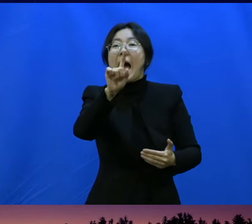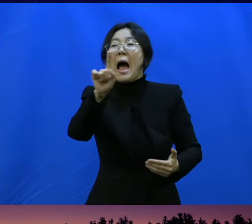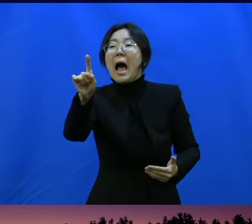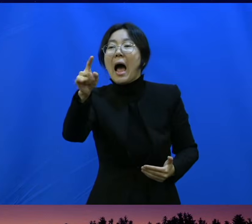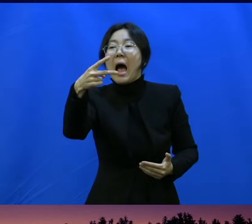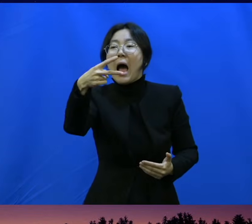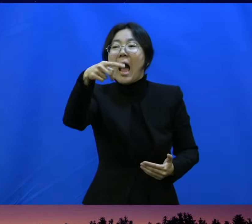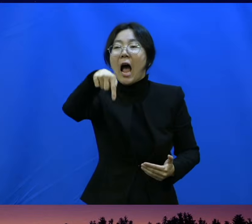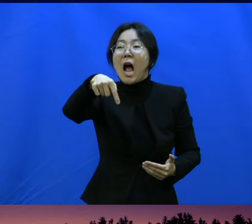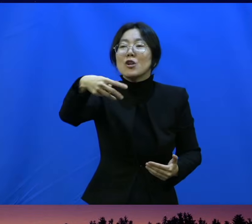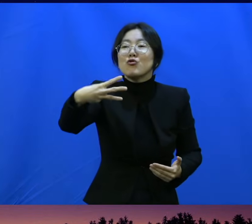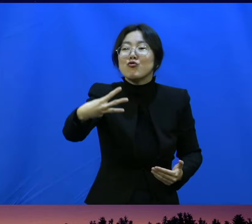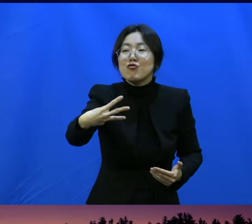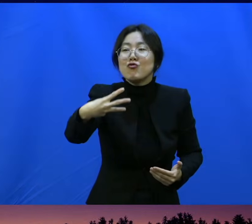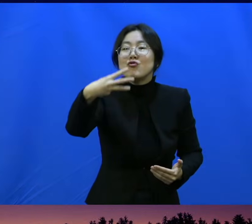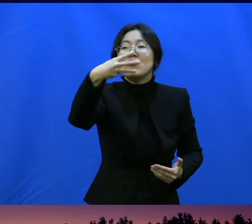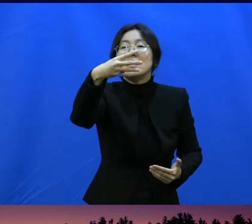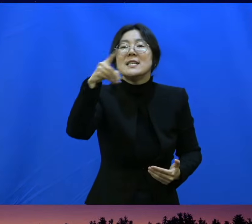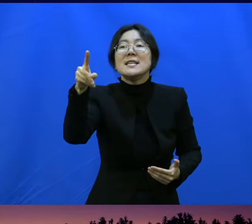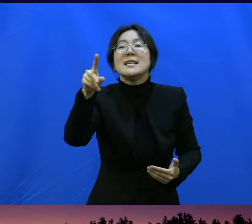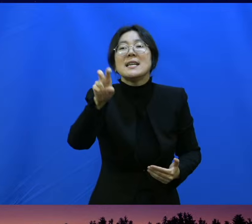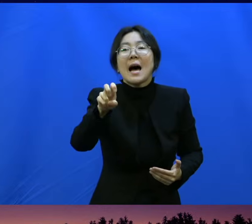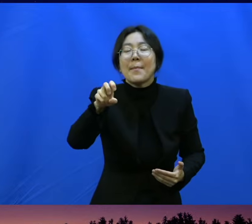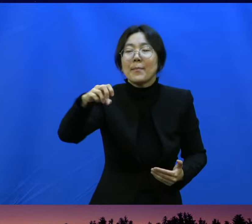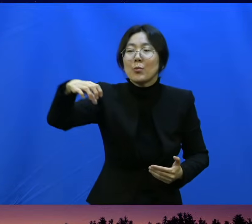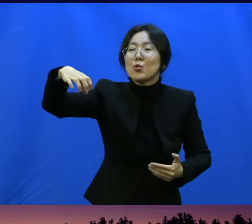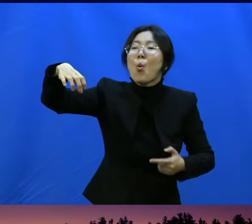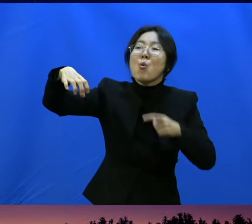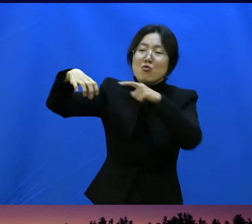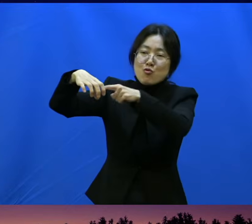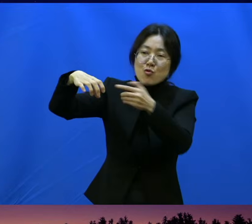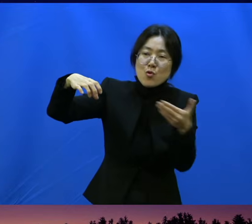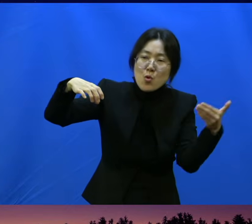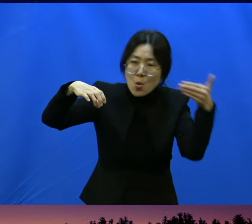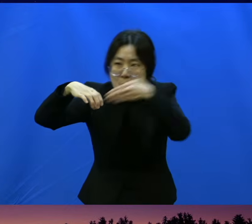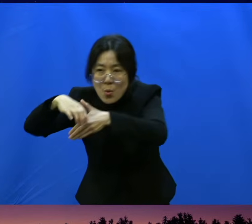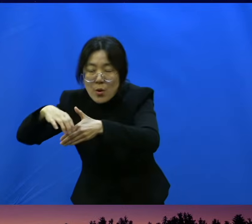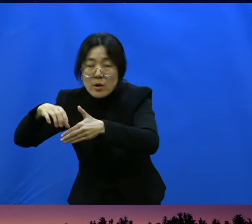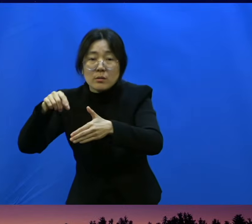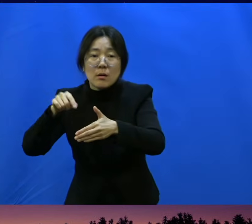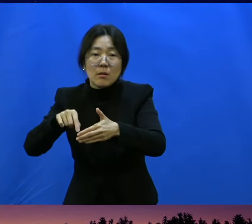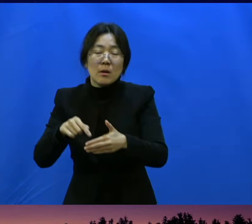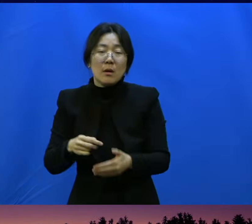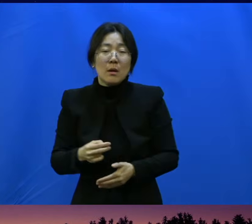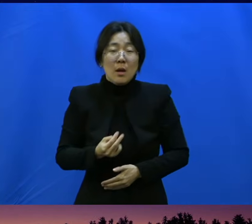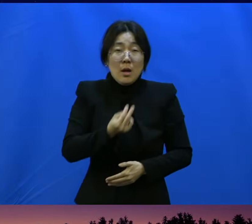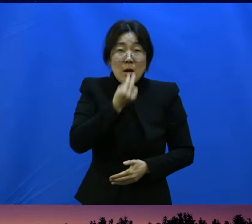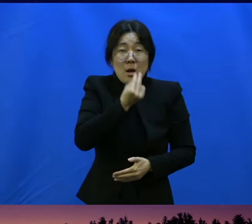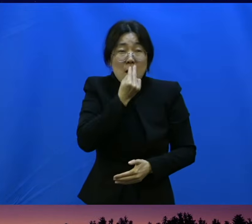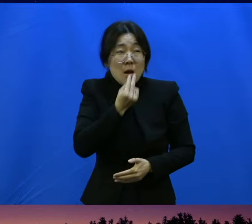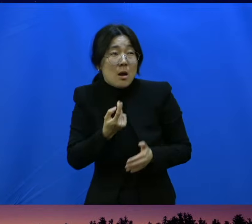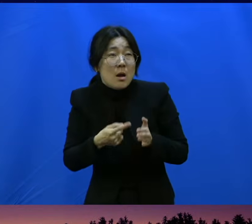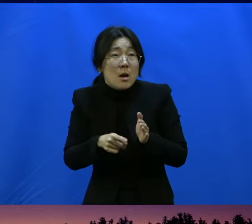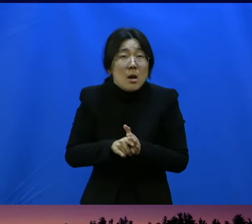유명한 곳이죠. 아둘람, 이 동굴로 들어갔어요. 그가 살기 위해서 도망친 곳이에요.